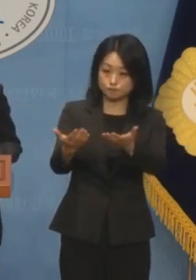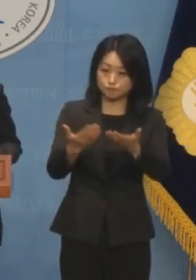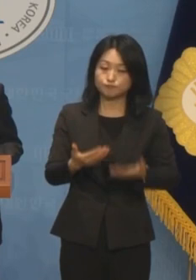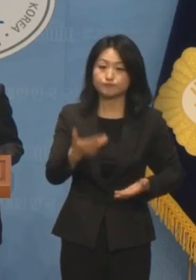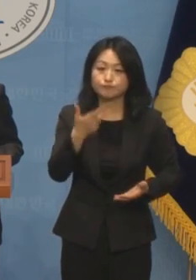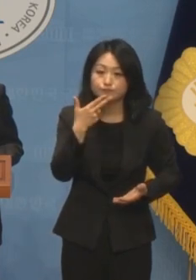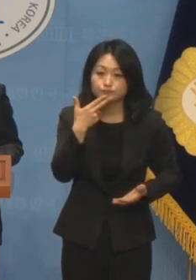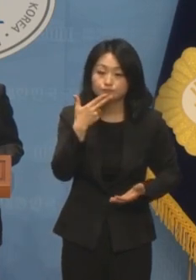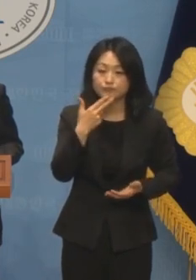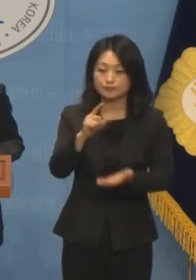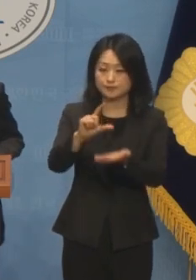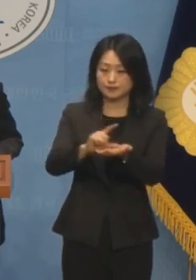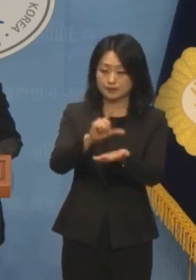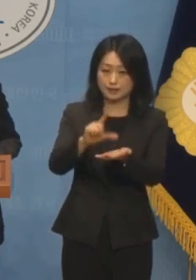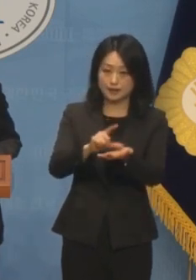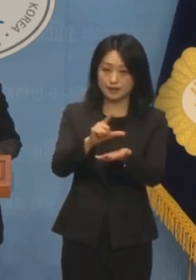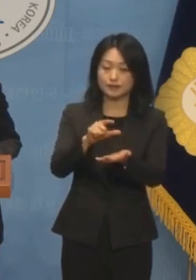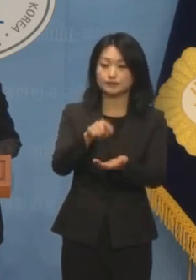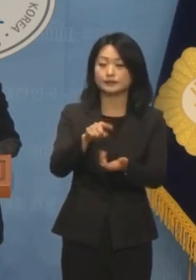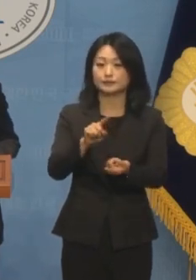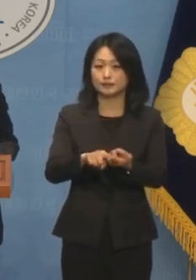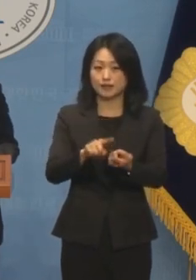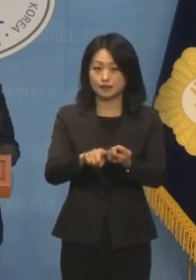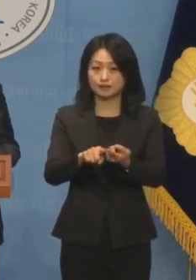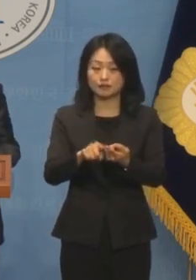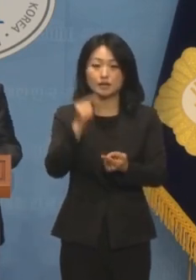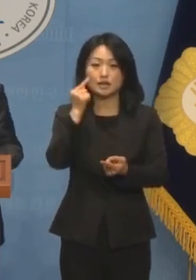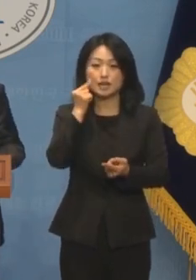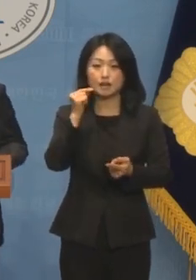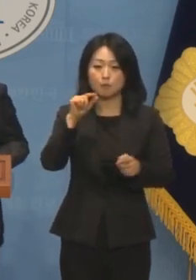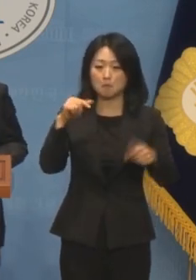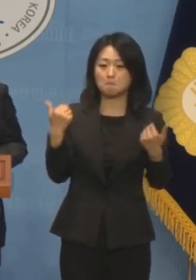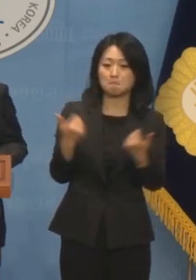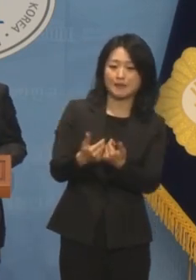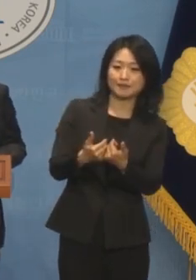망정 라인야오 사태를 반일 선동의